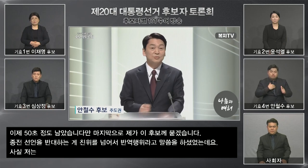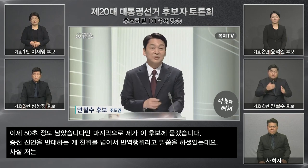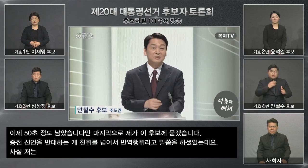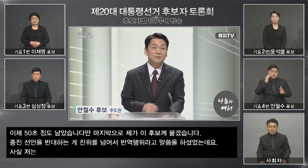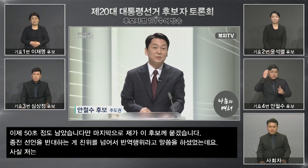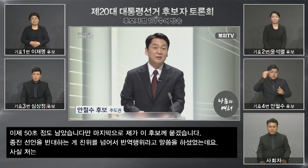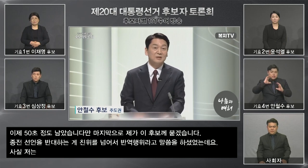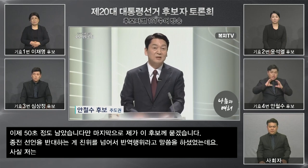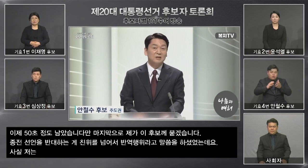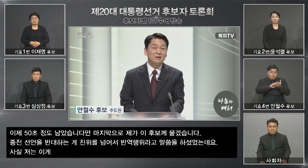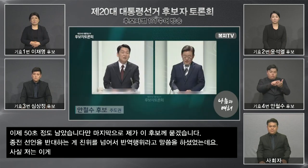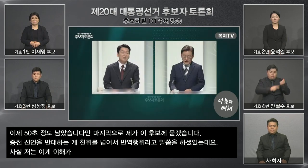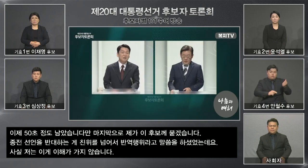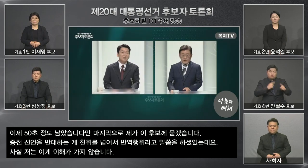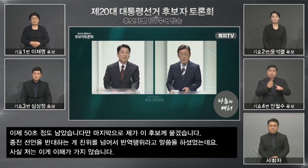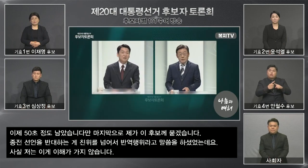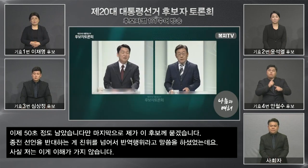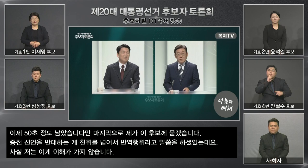설명 부탁드립니다.